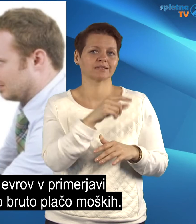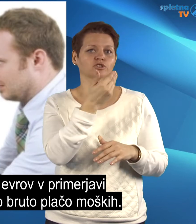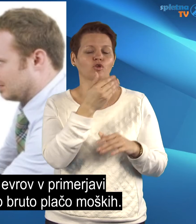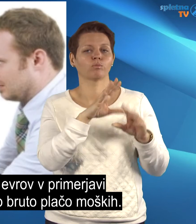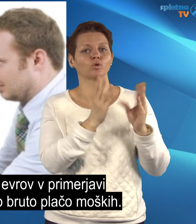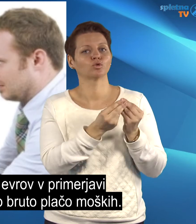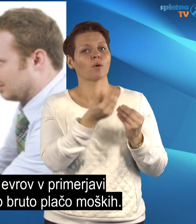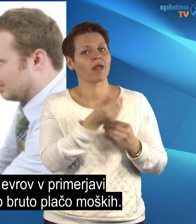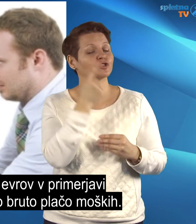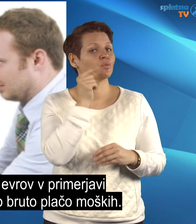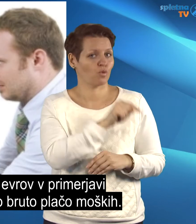plačo moških.